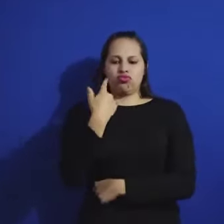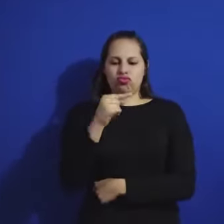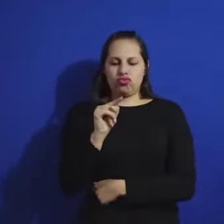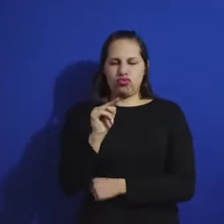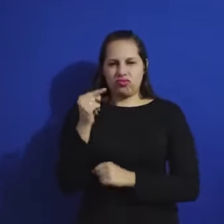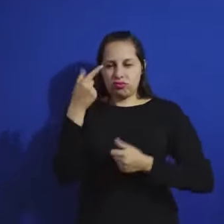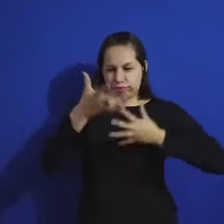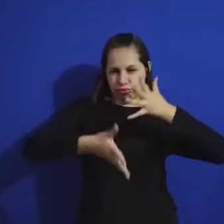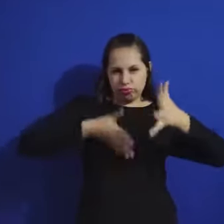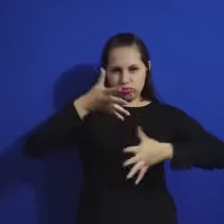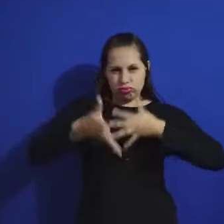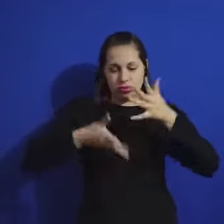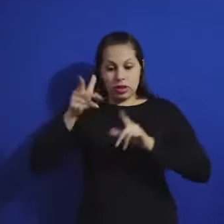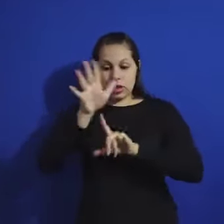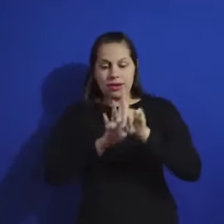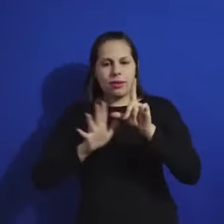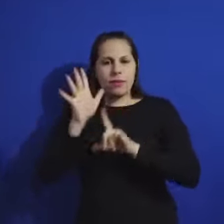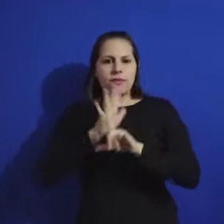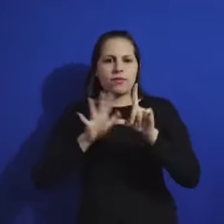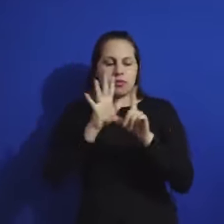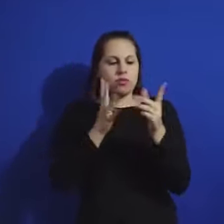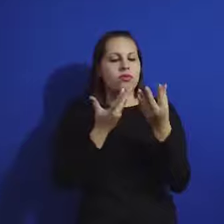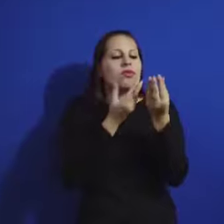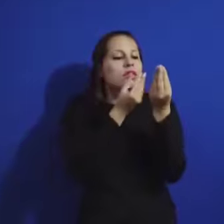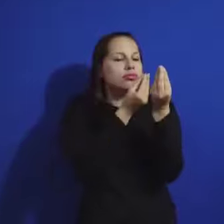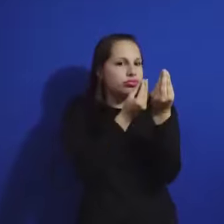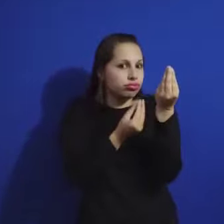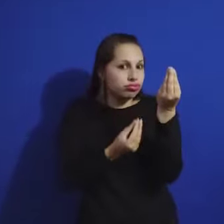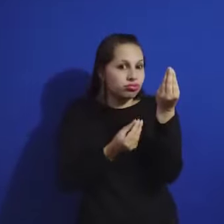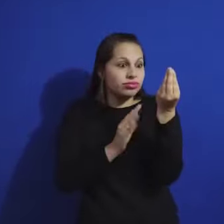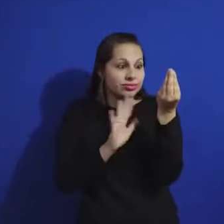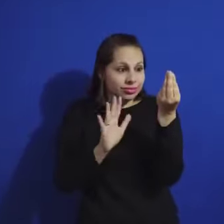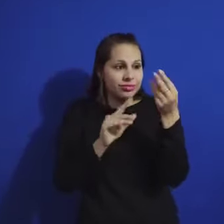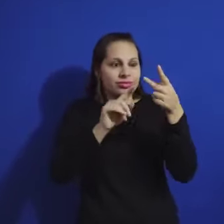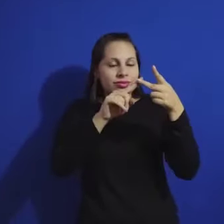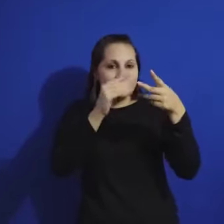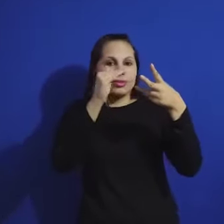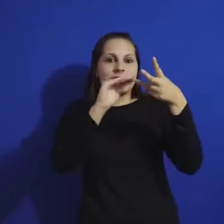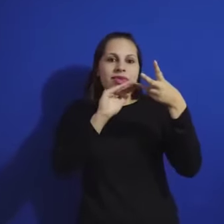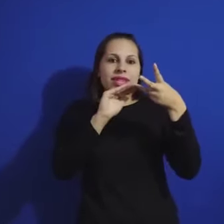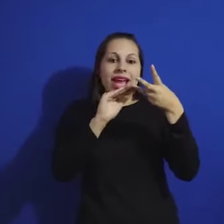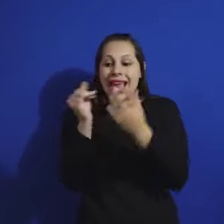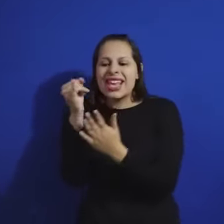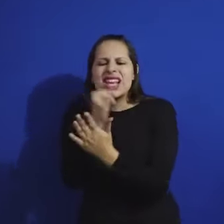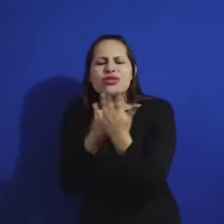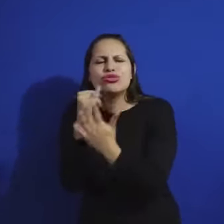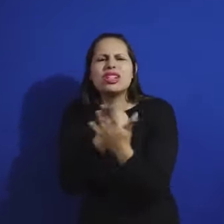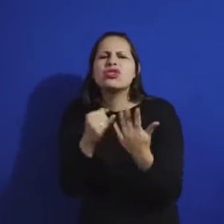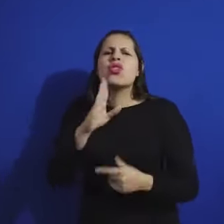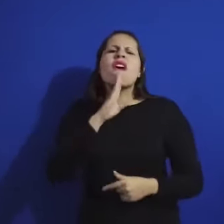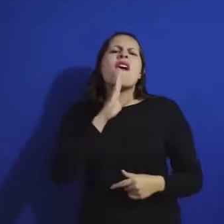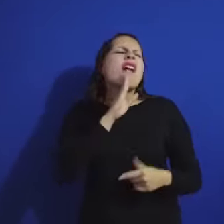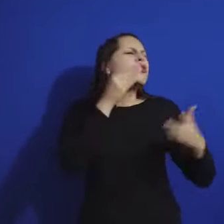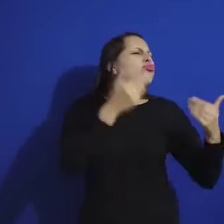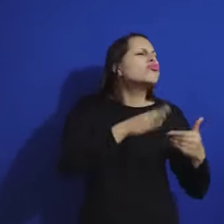la categoría será de ilustración podrán participar personas con cualquiera de las discapacidades